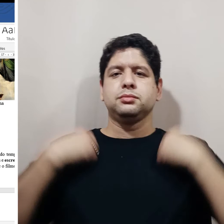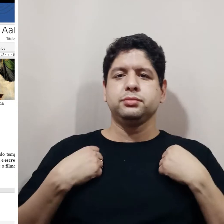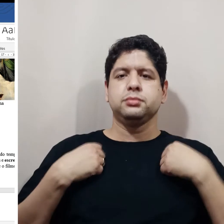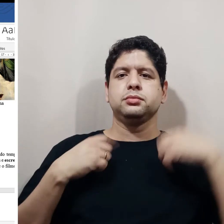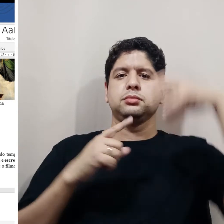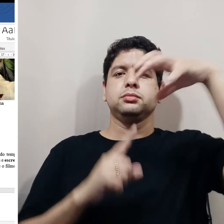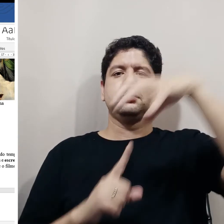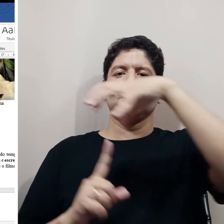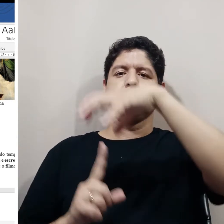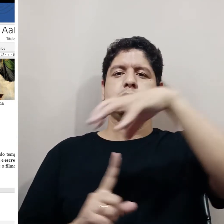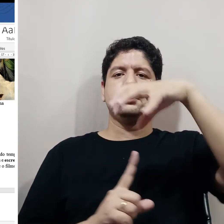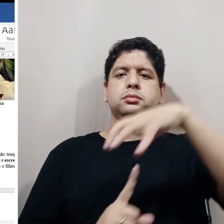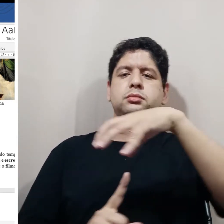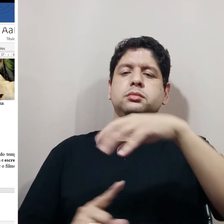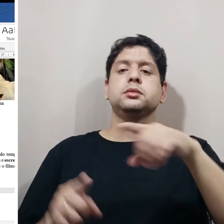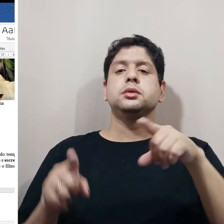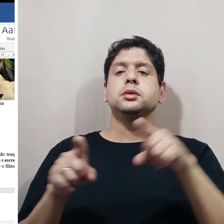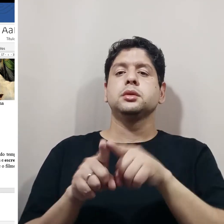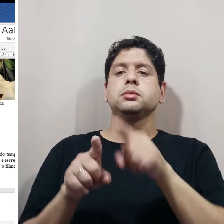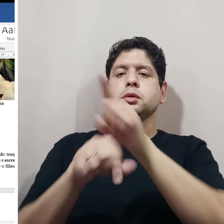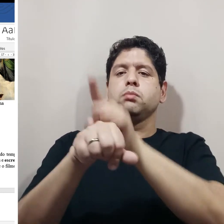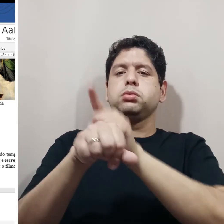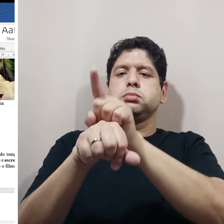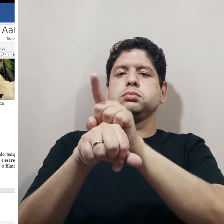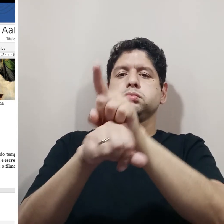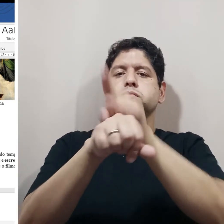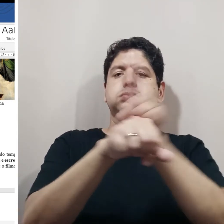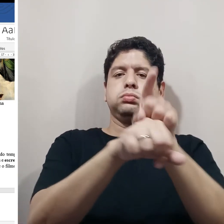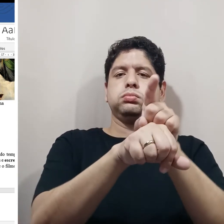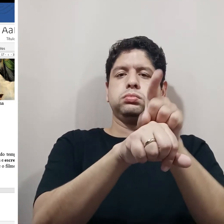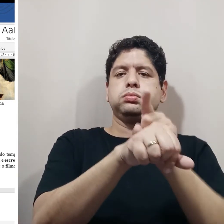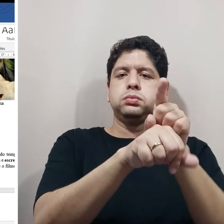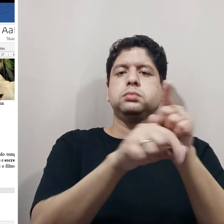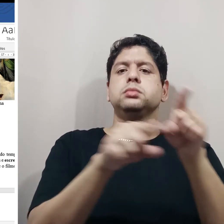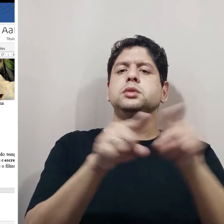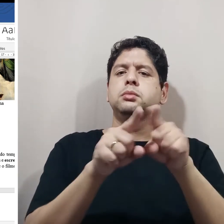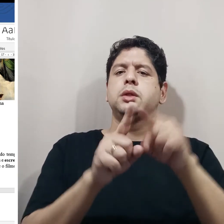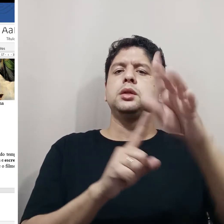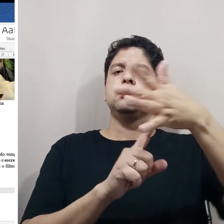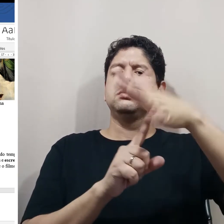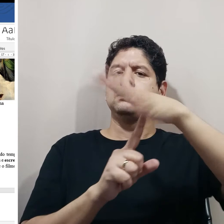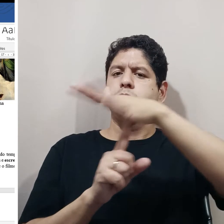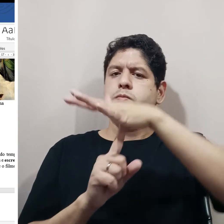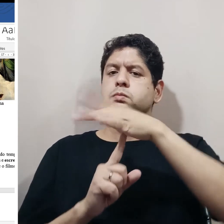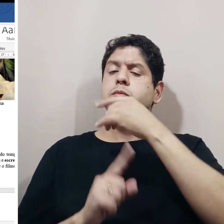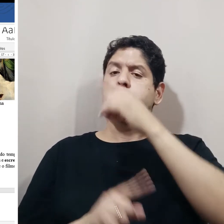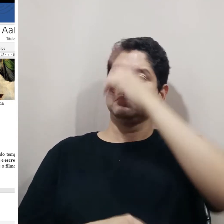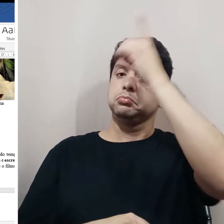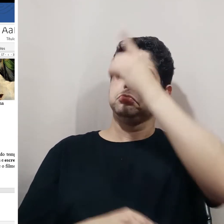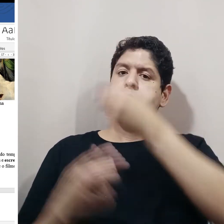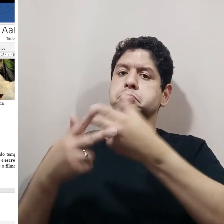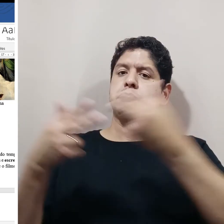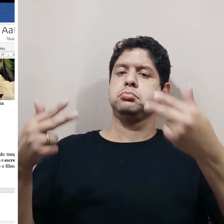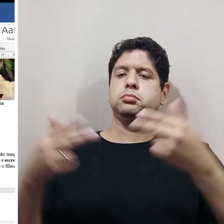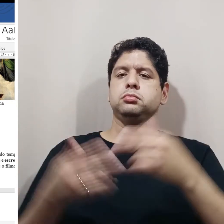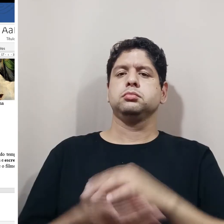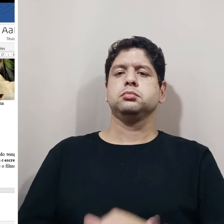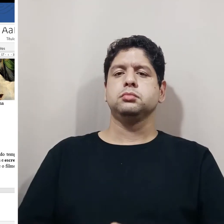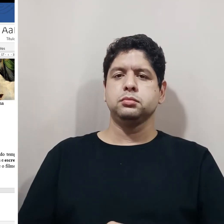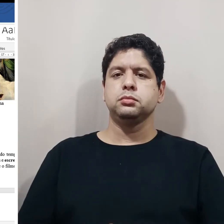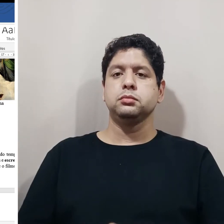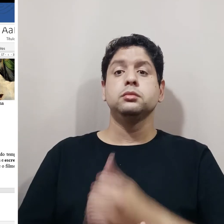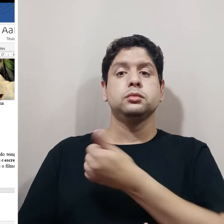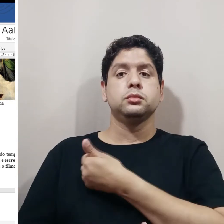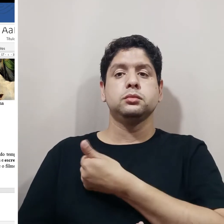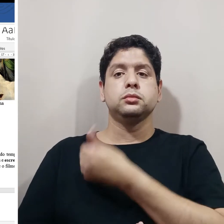que só seriam possíveis de serem criadas muitos séculos depois, como, por exemplo, paraquedas, como, por